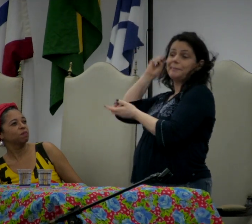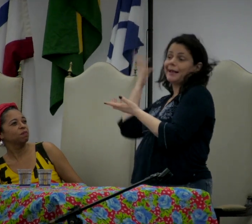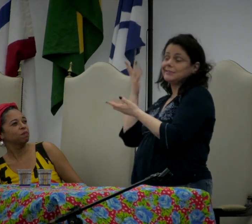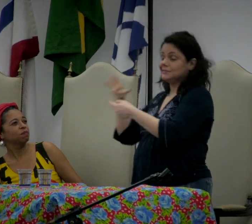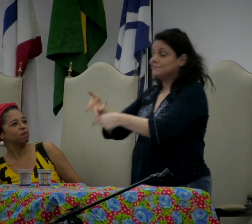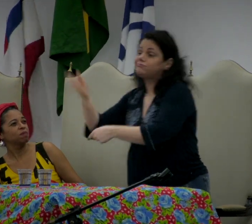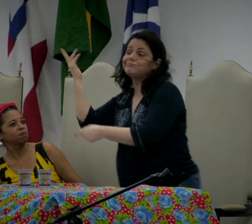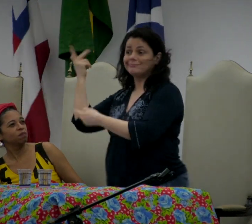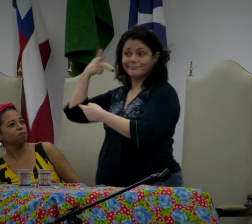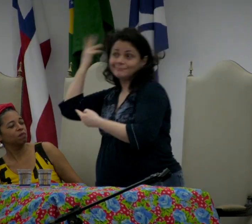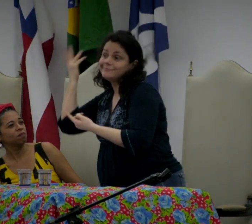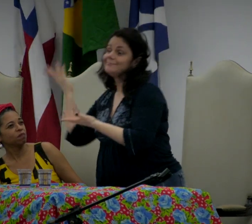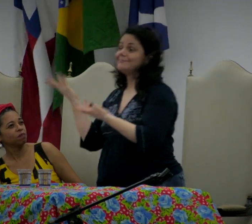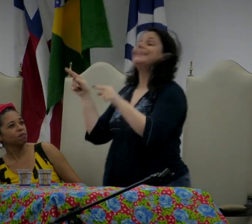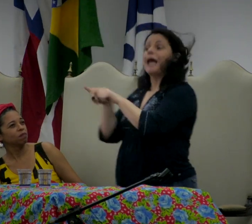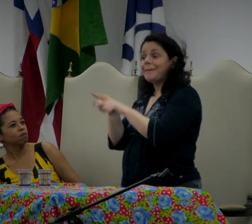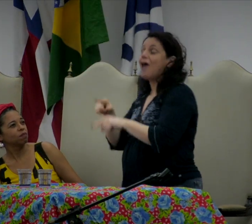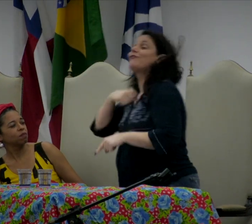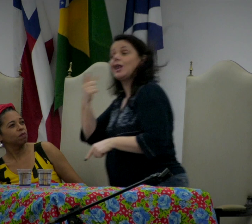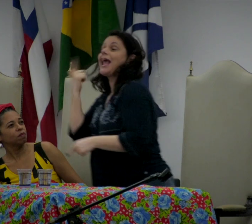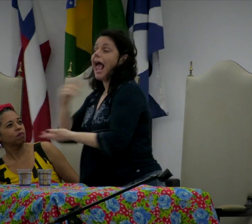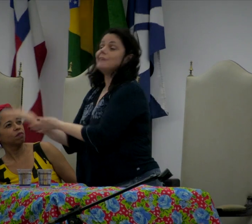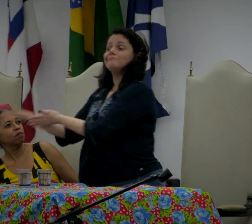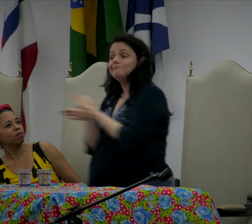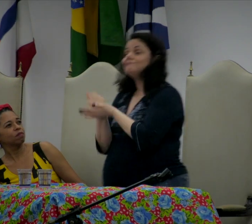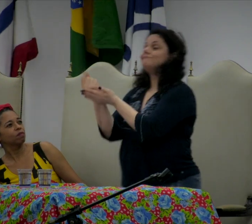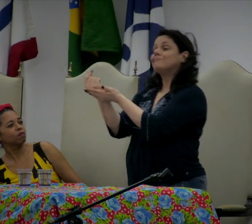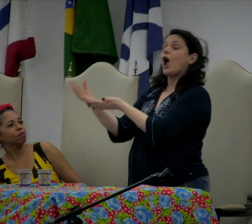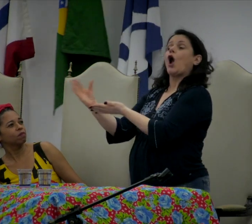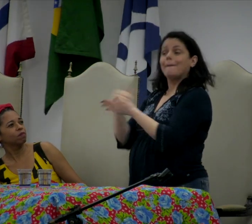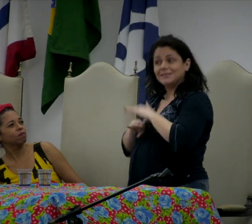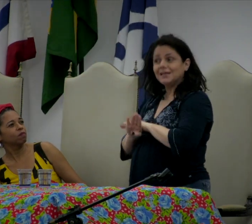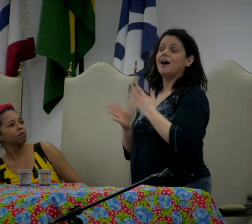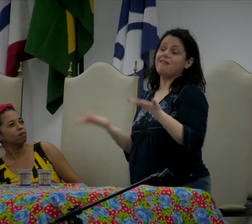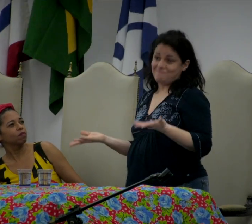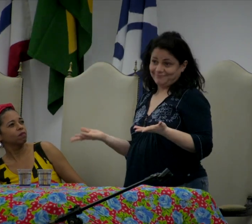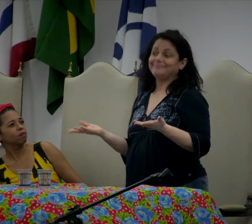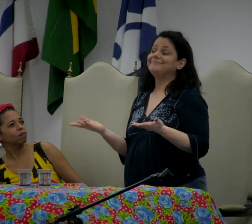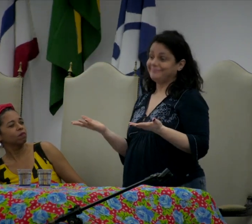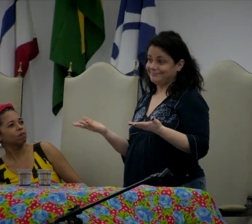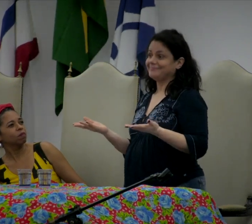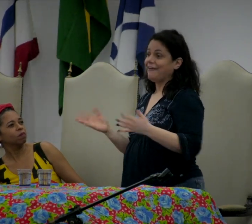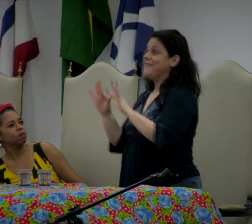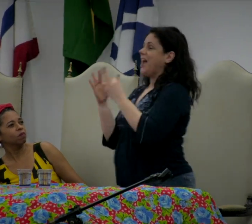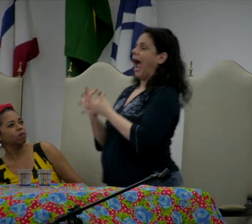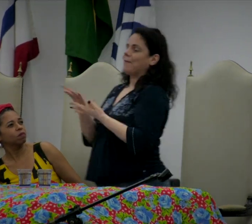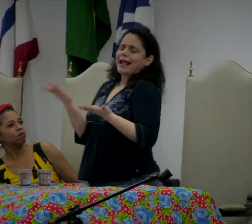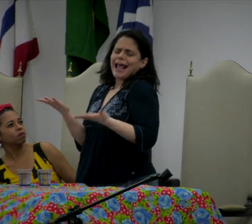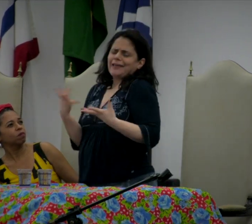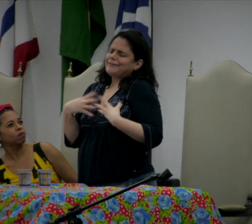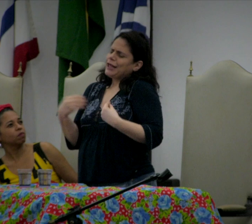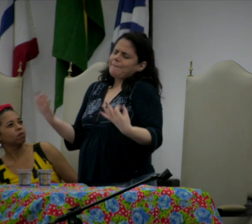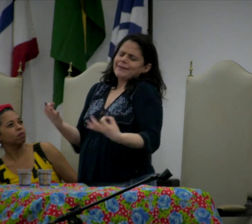na comercialização desse sujeito, em comercializar o implante coclear. Né? É, existem muitos